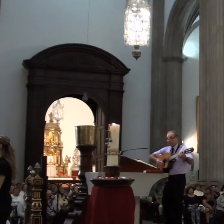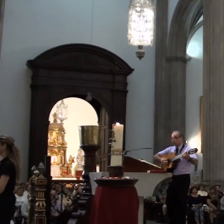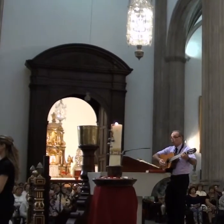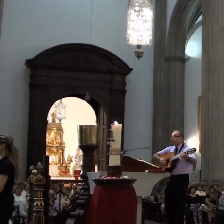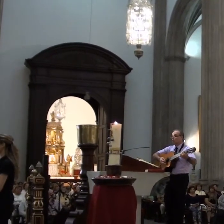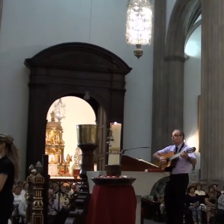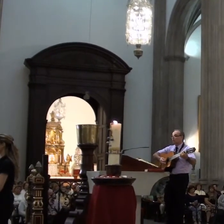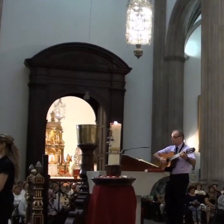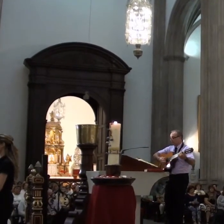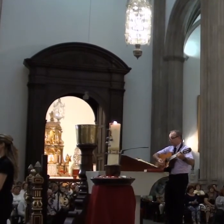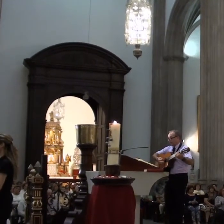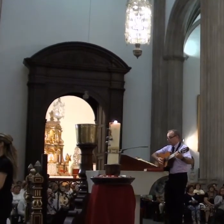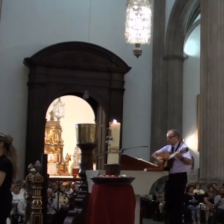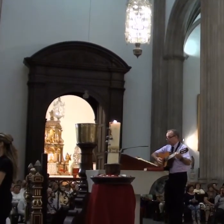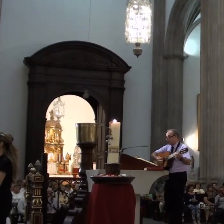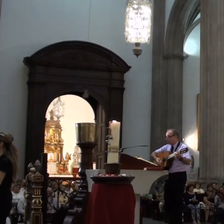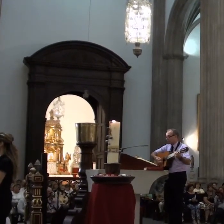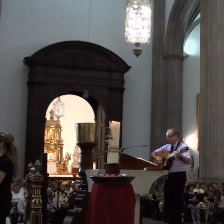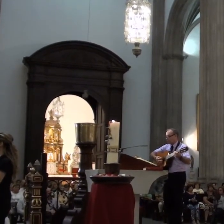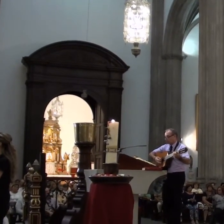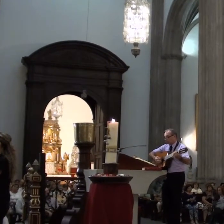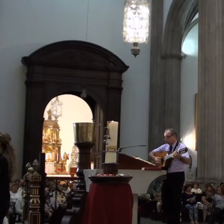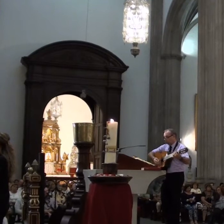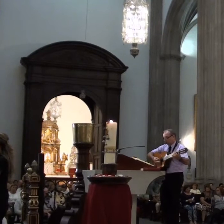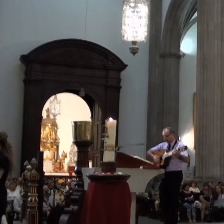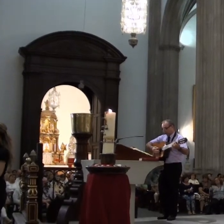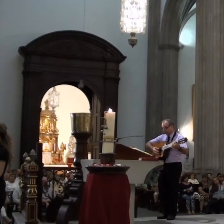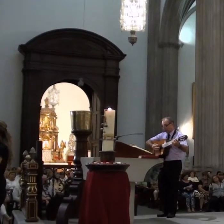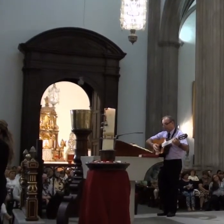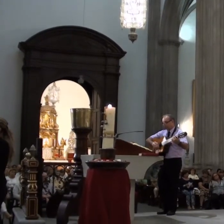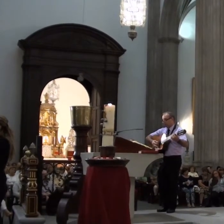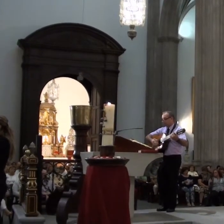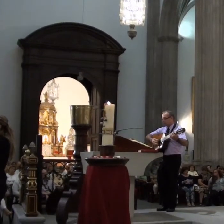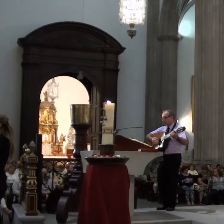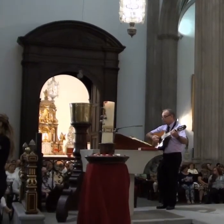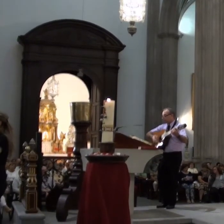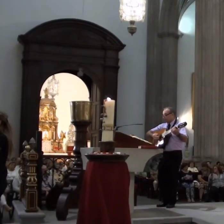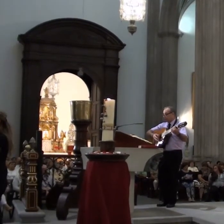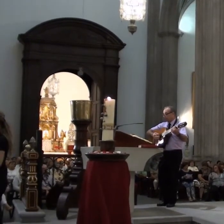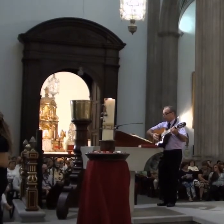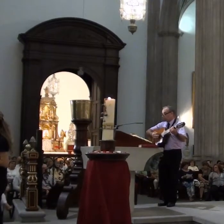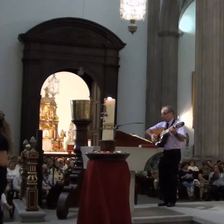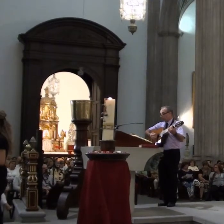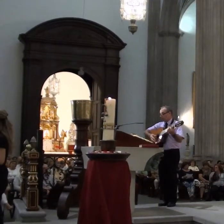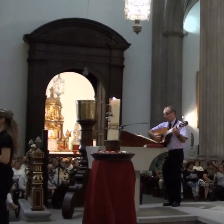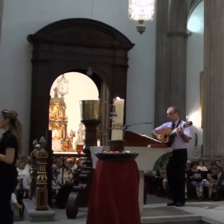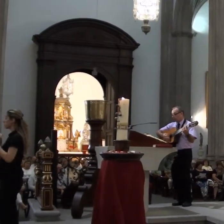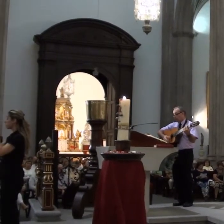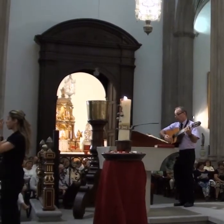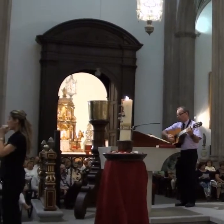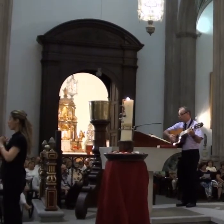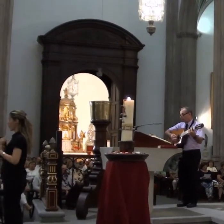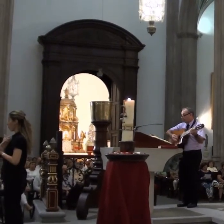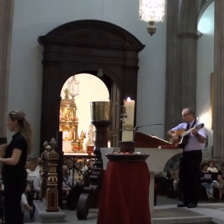Aunque todos mis bienes de fase a los pobres y mi cuerpo